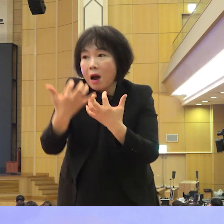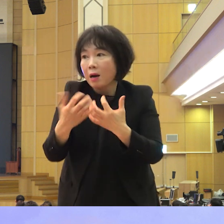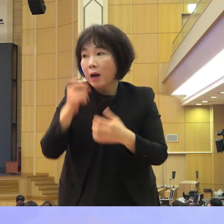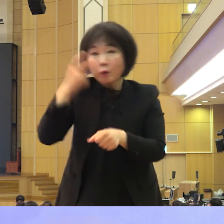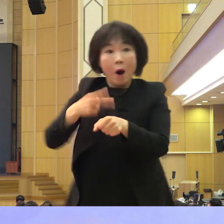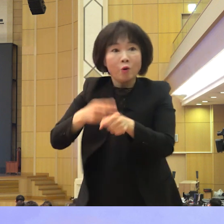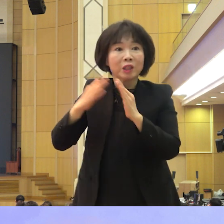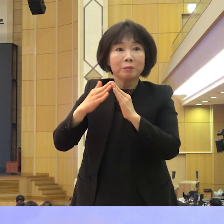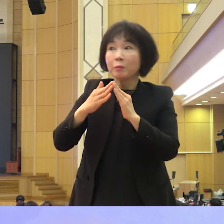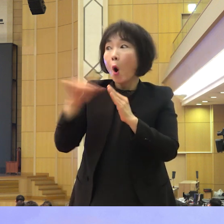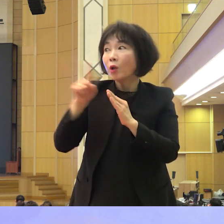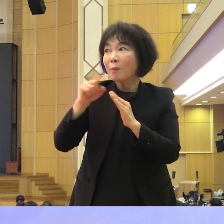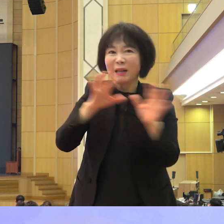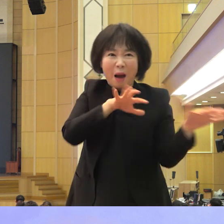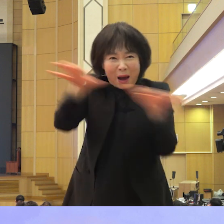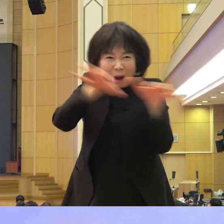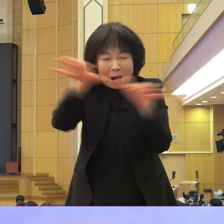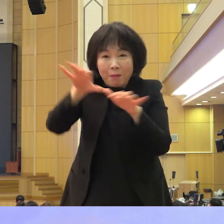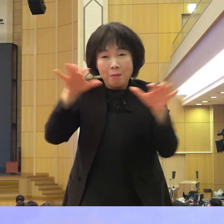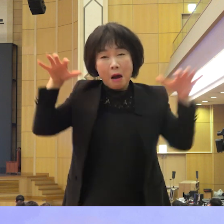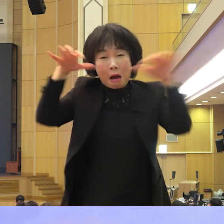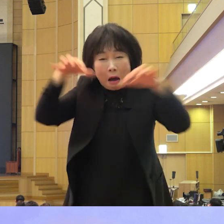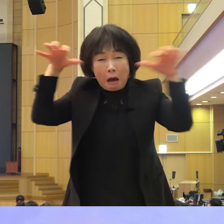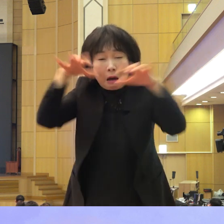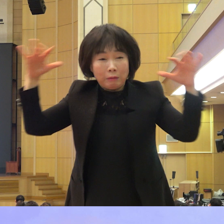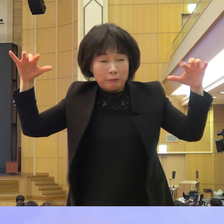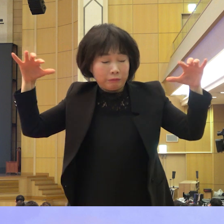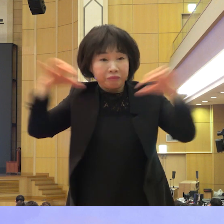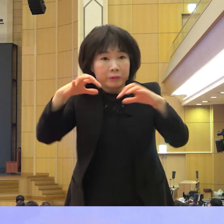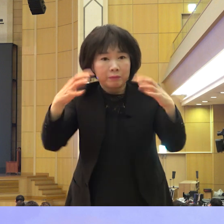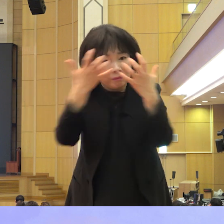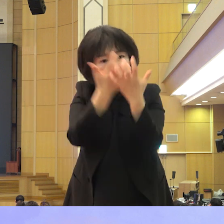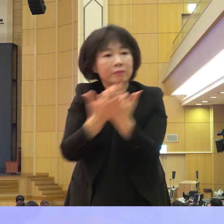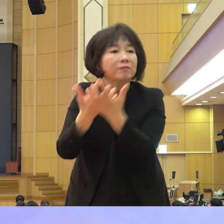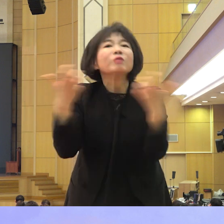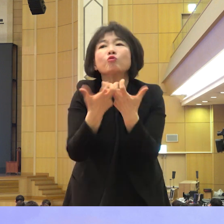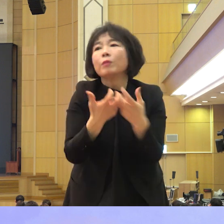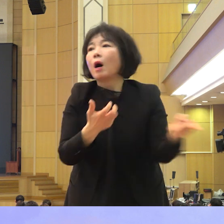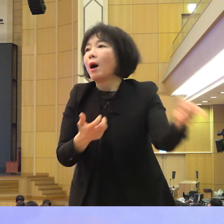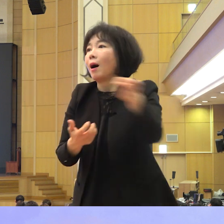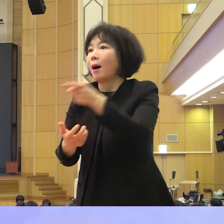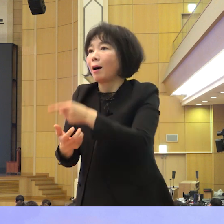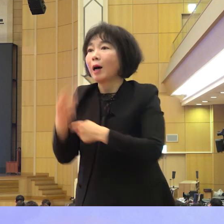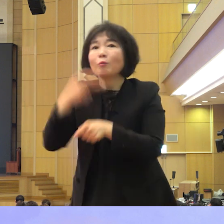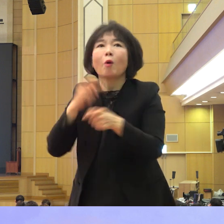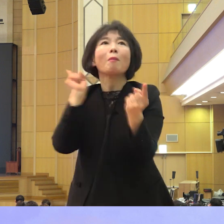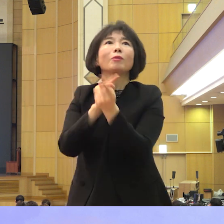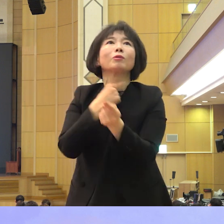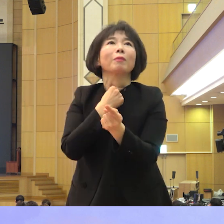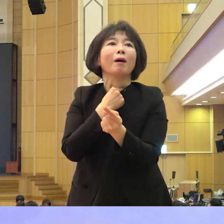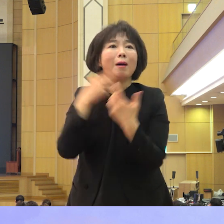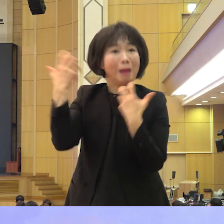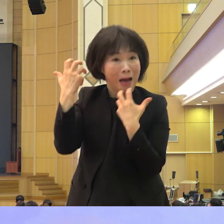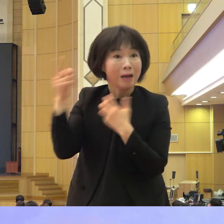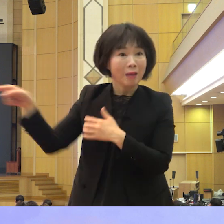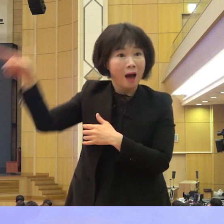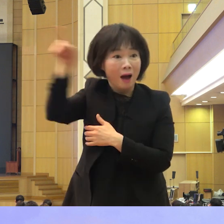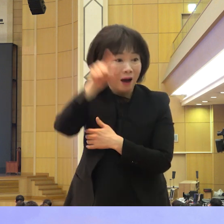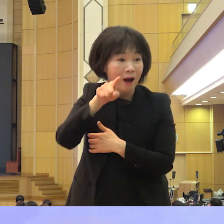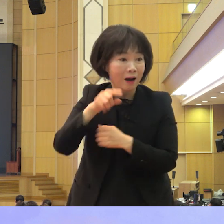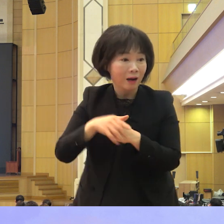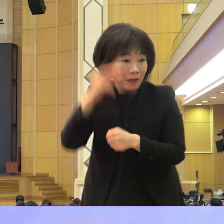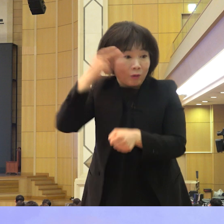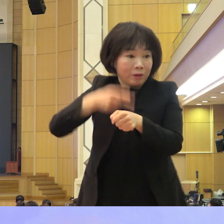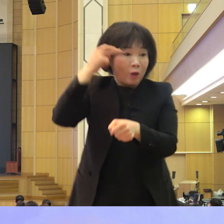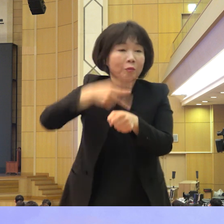바울이 머물고 있는 집에 많은 사람들이 지금 사도 바울을 찾아왔어요. 많이 오니